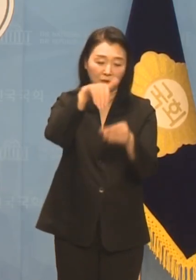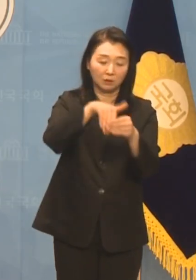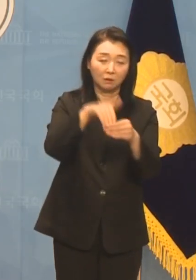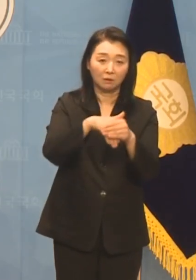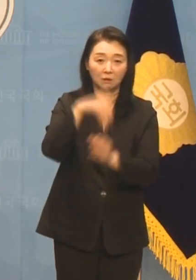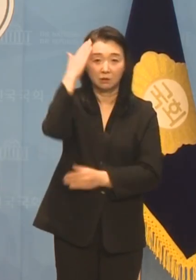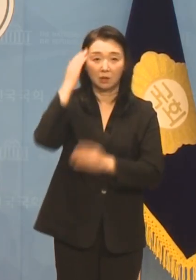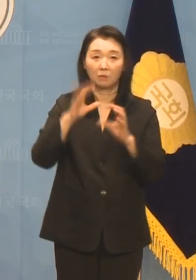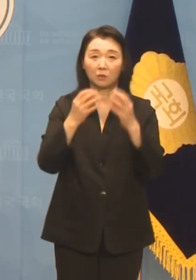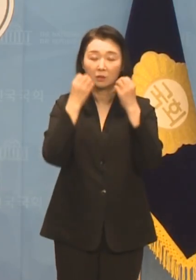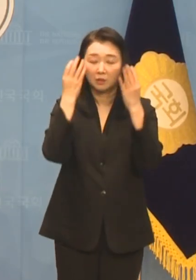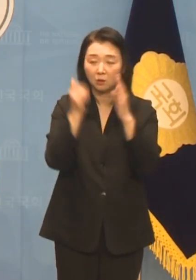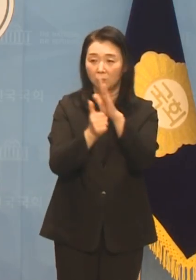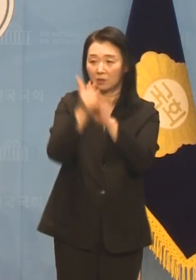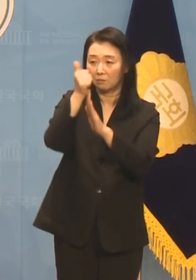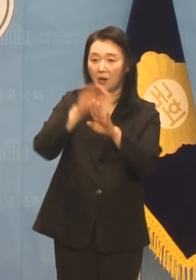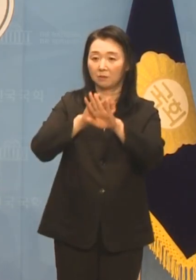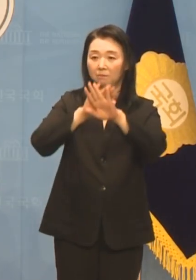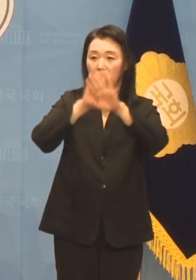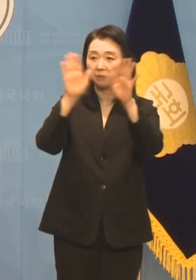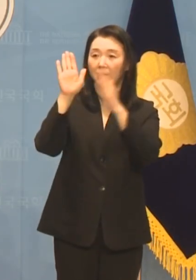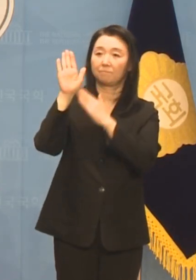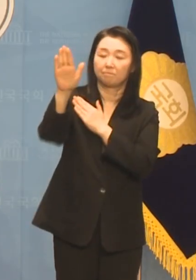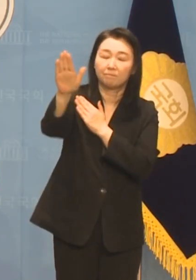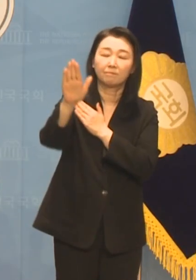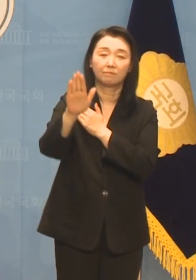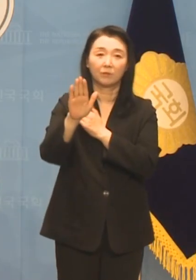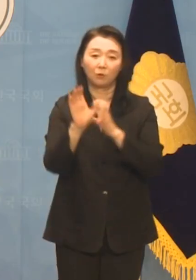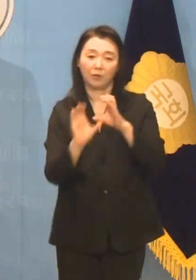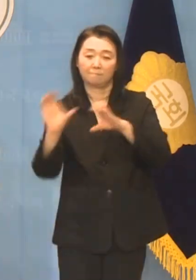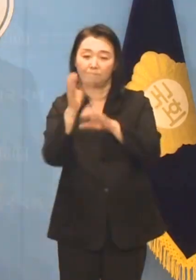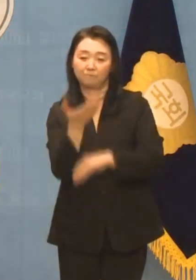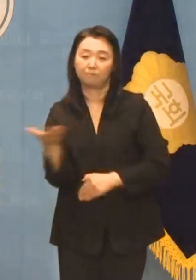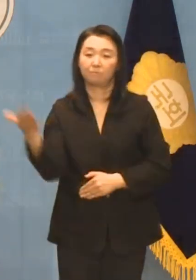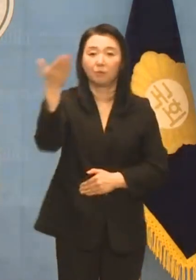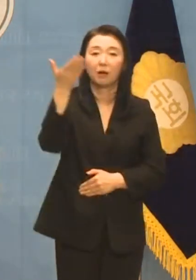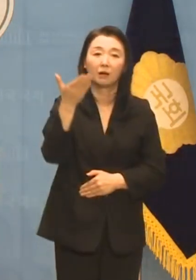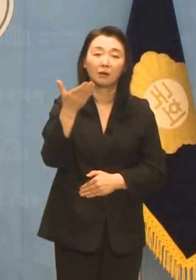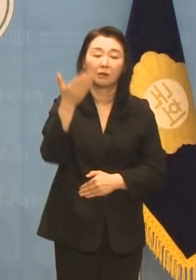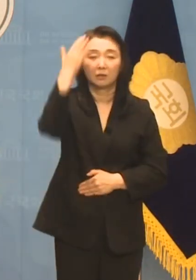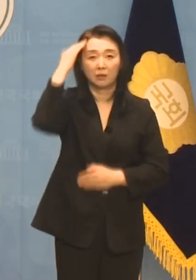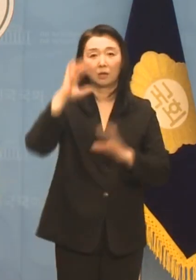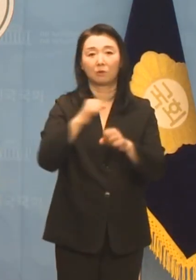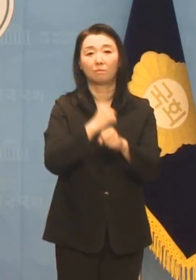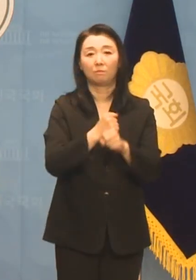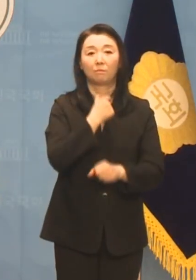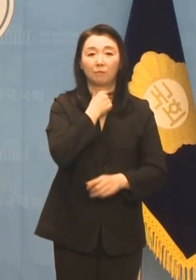희망의 미래를 여는 레벨업의 전기로 만들겠습니다.